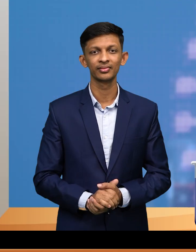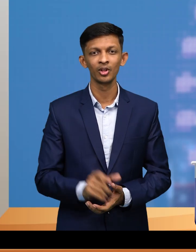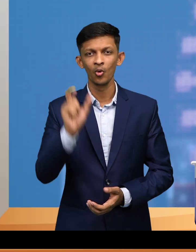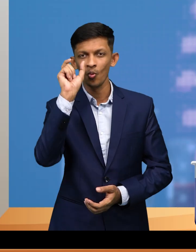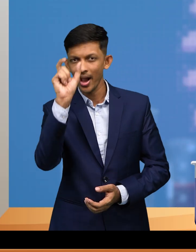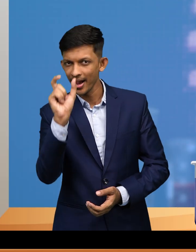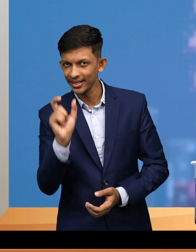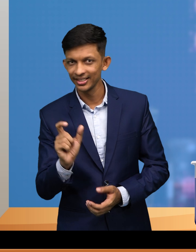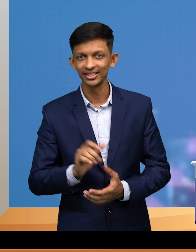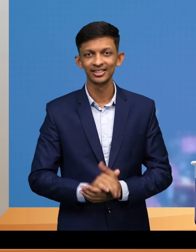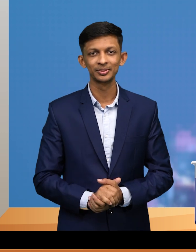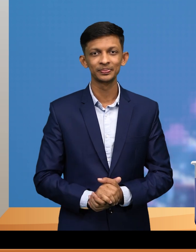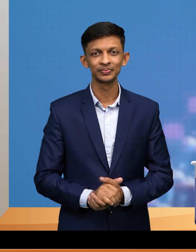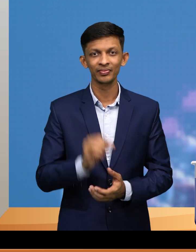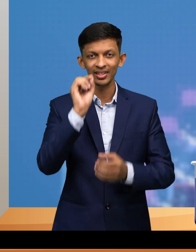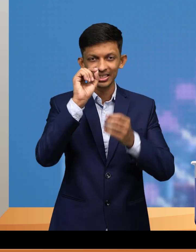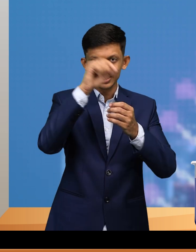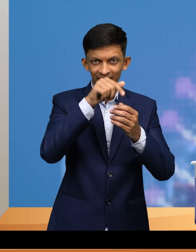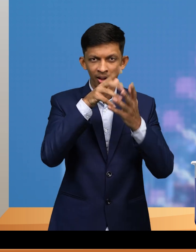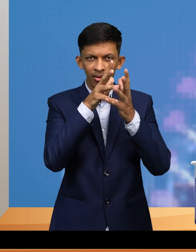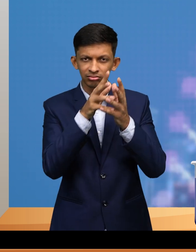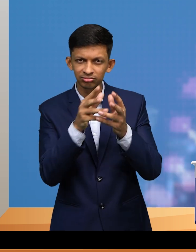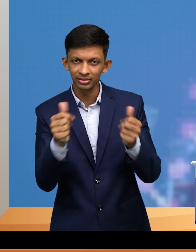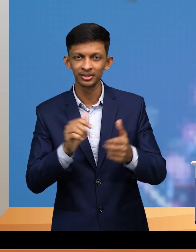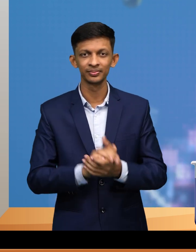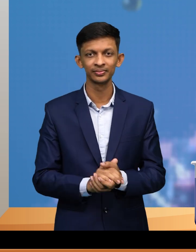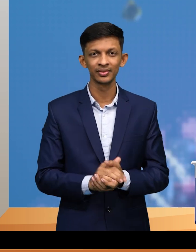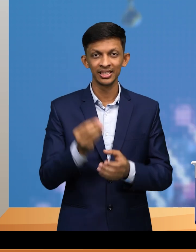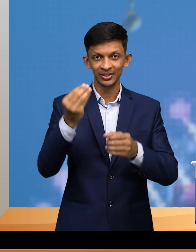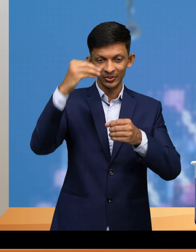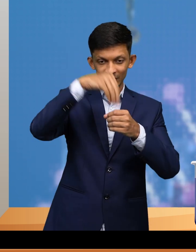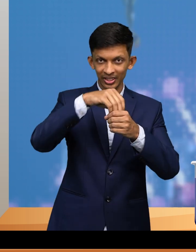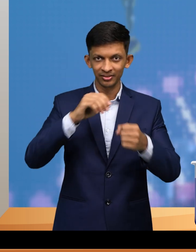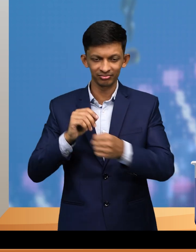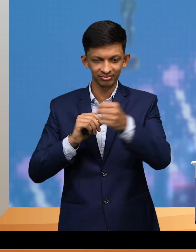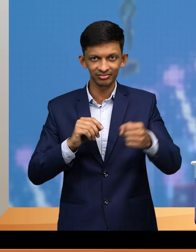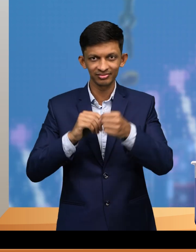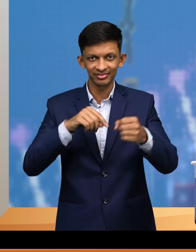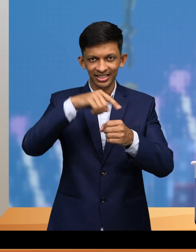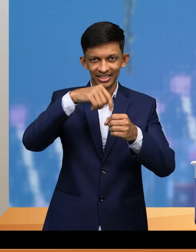ಪ್ರಮುಖ ಪದಗಳು: ಪರಿಹಾರ, ದ್ರಾವಕ, ಪರಿಹಾರ,